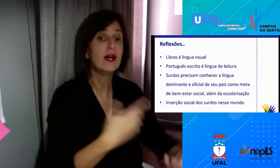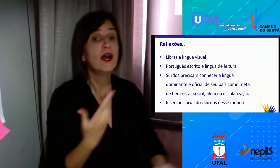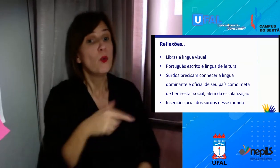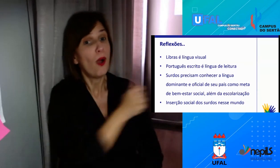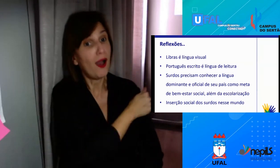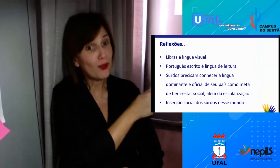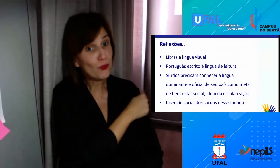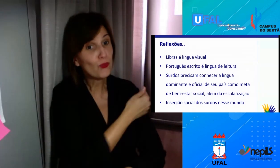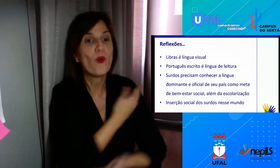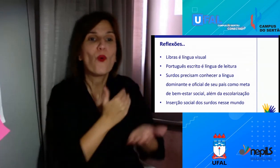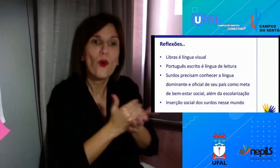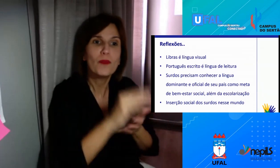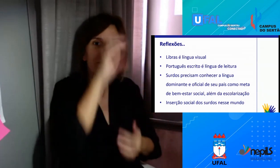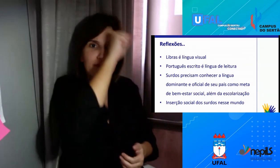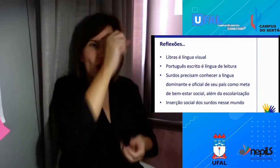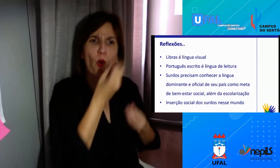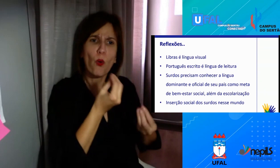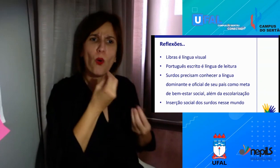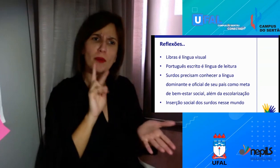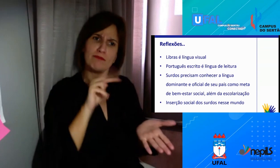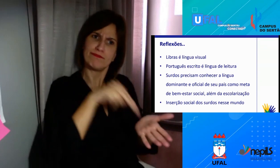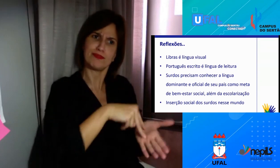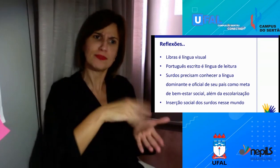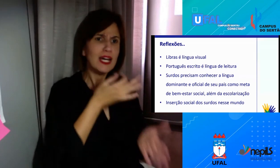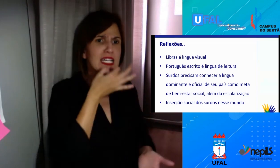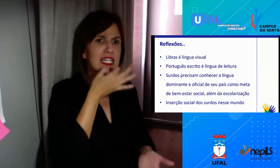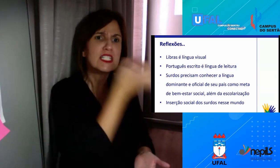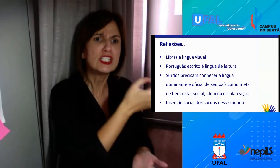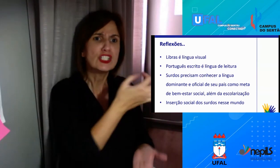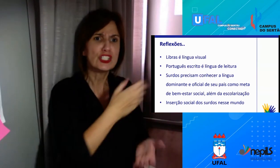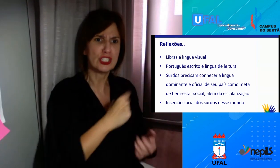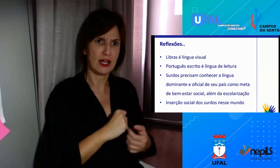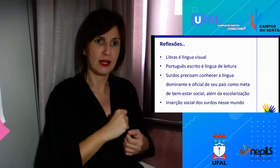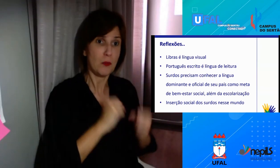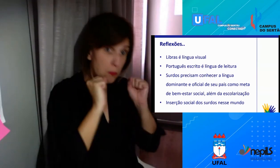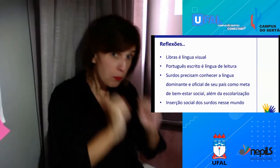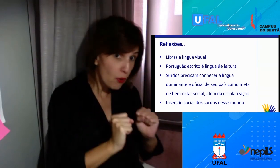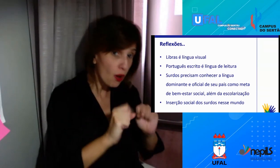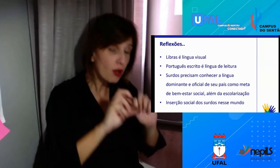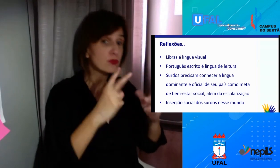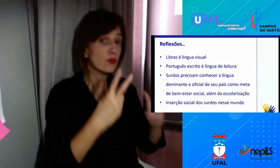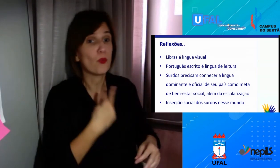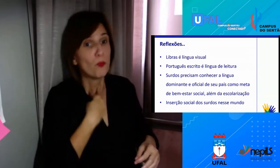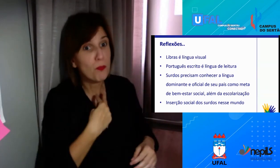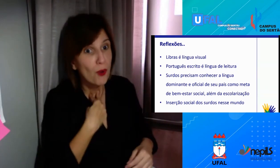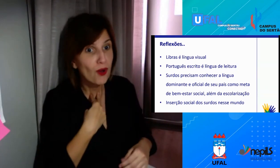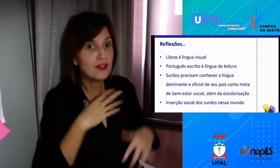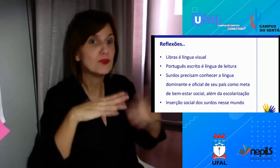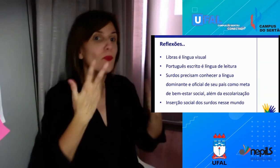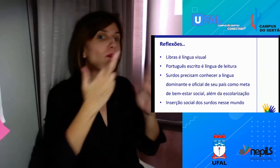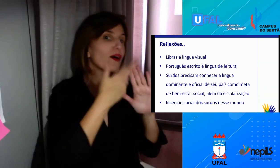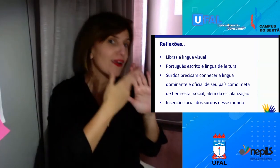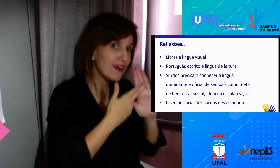alguma questão, algum problema, os alunos começam a aprender a como se